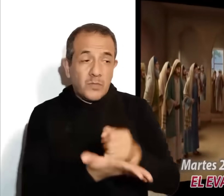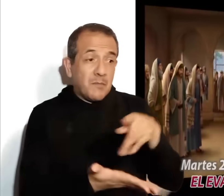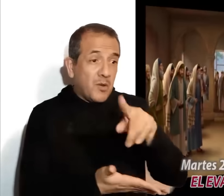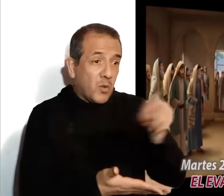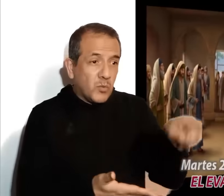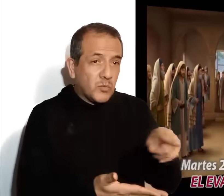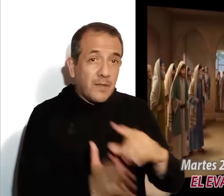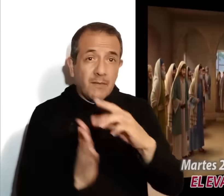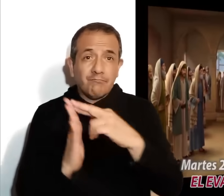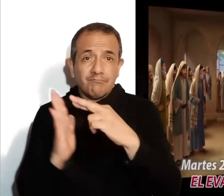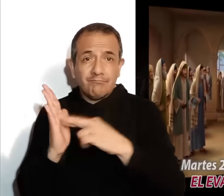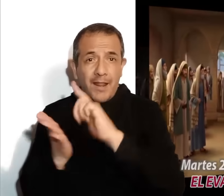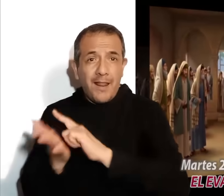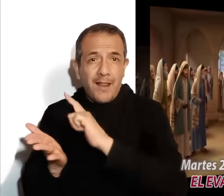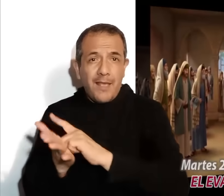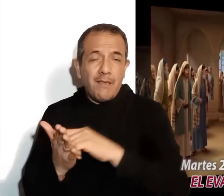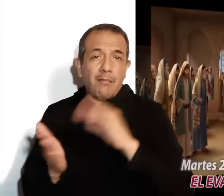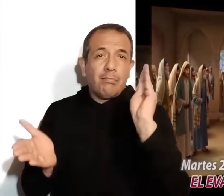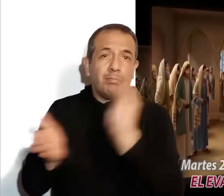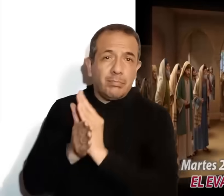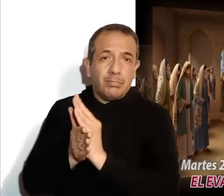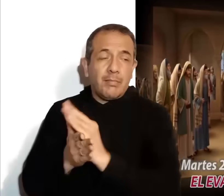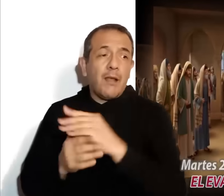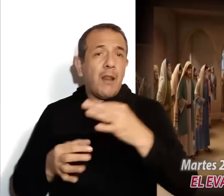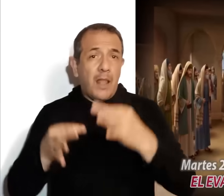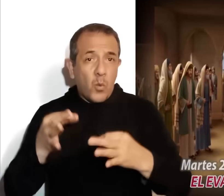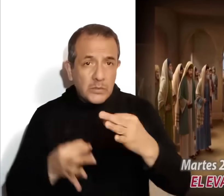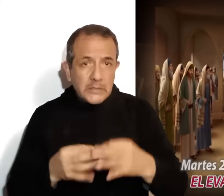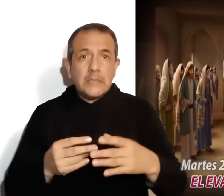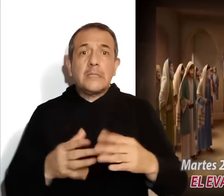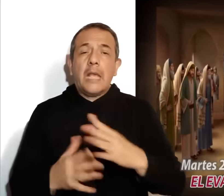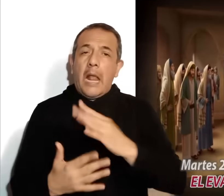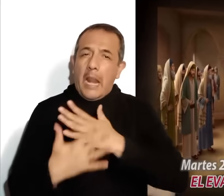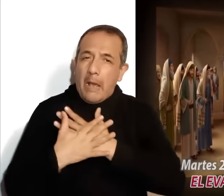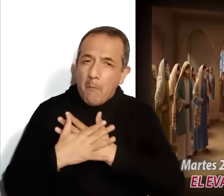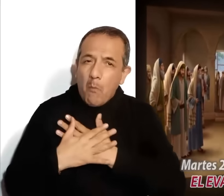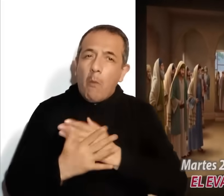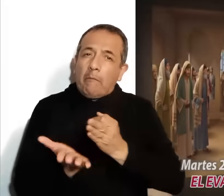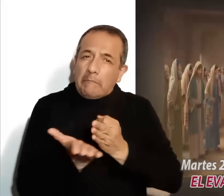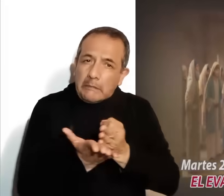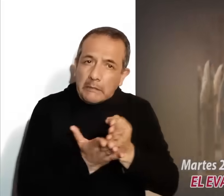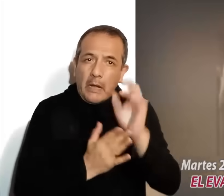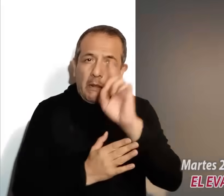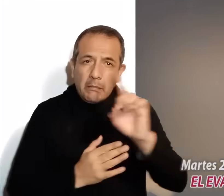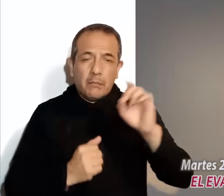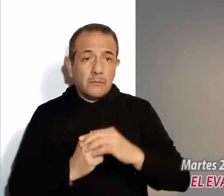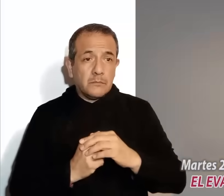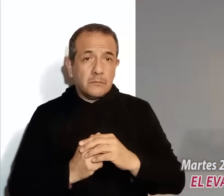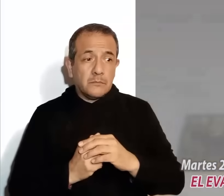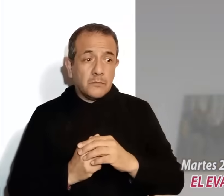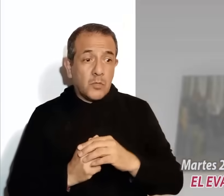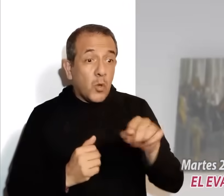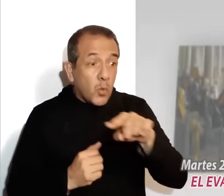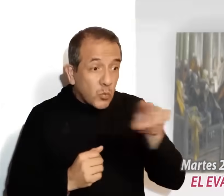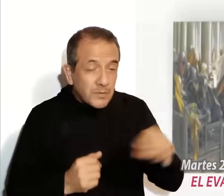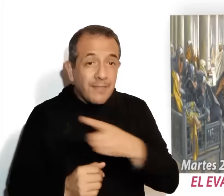más importante de la ley, que son la justicia, la misericordia y la fidelidad. Esto es lo